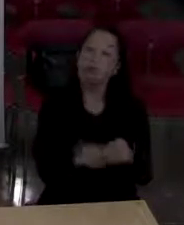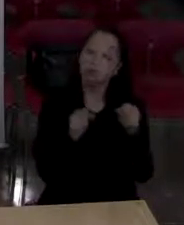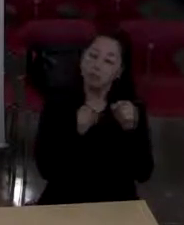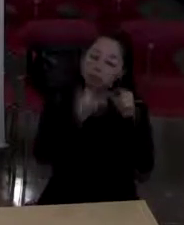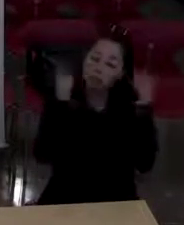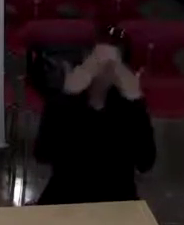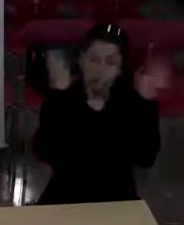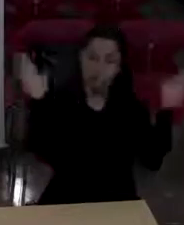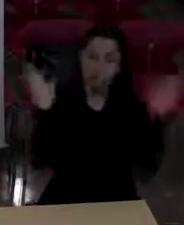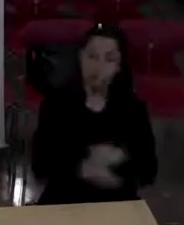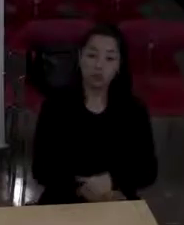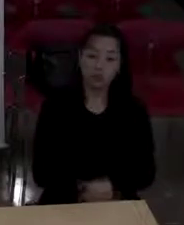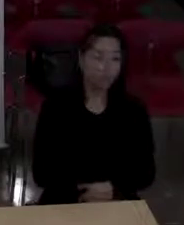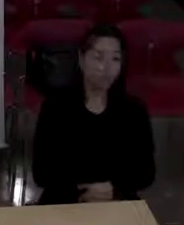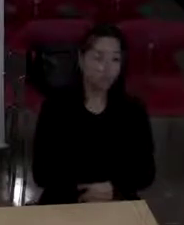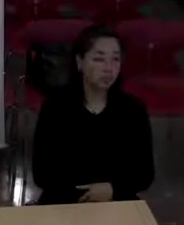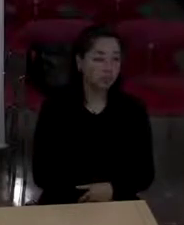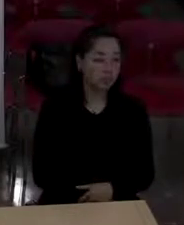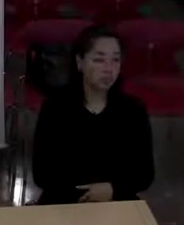del corazón.